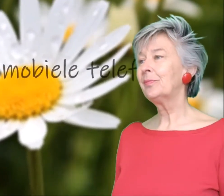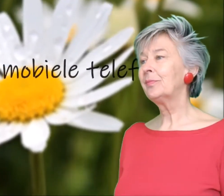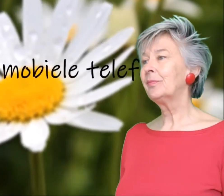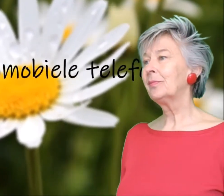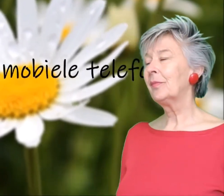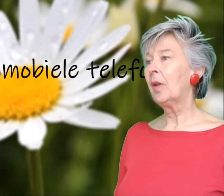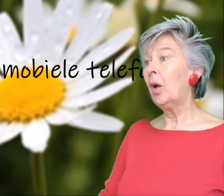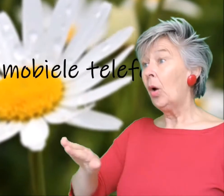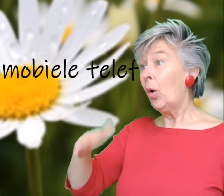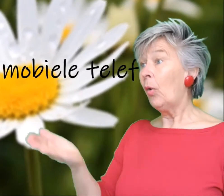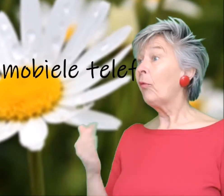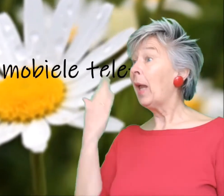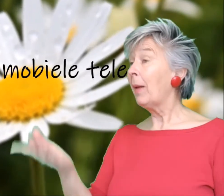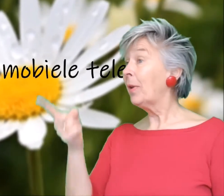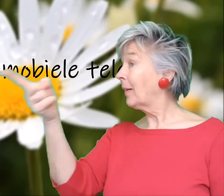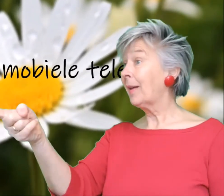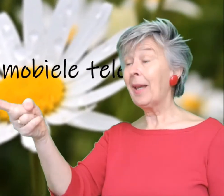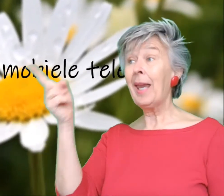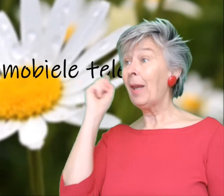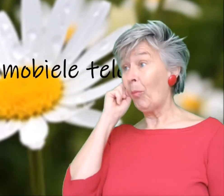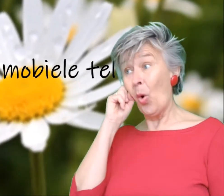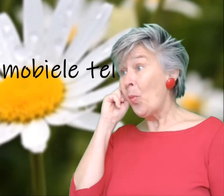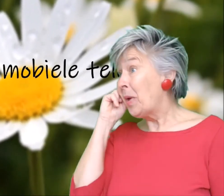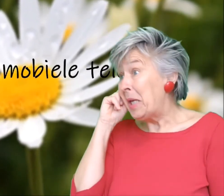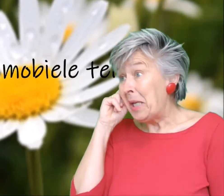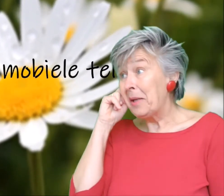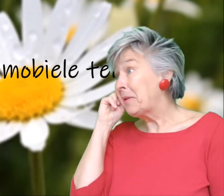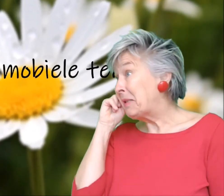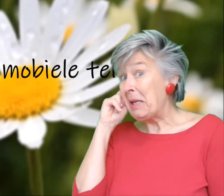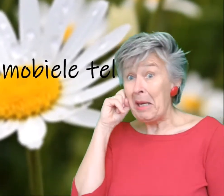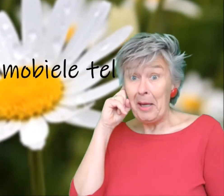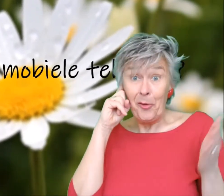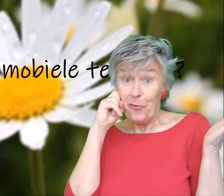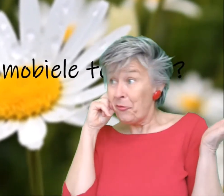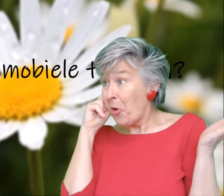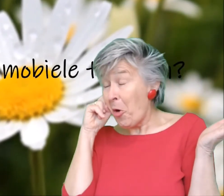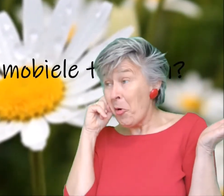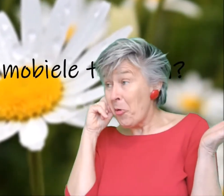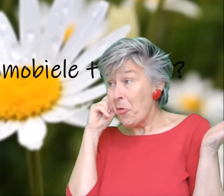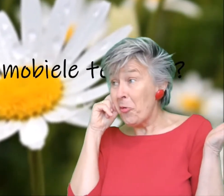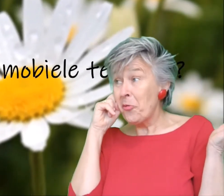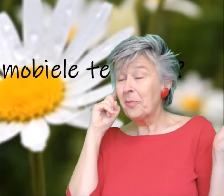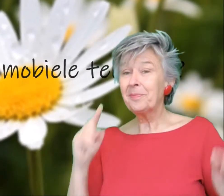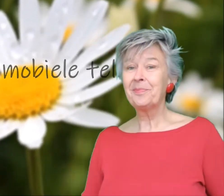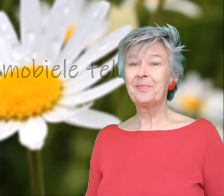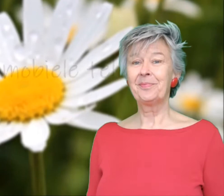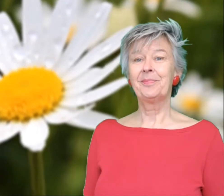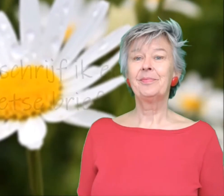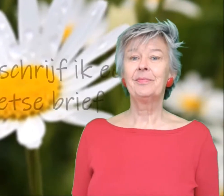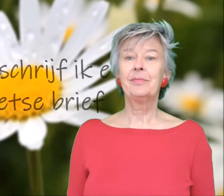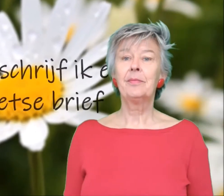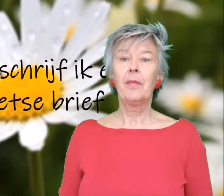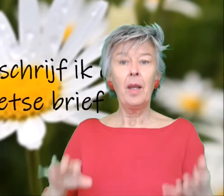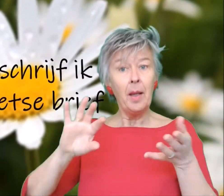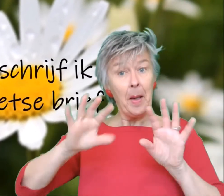gewoon? Of heb je geen mobiele telefoon?